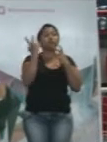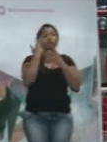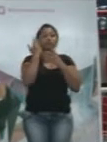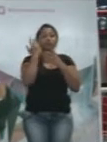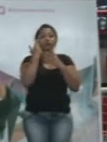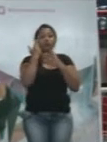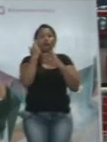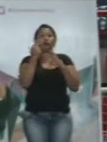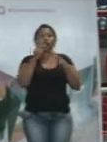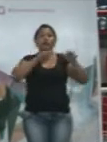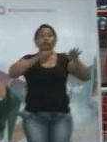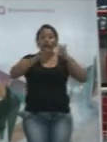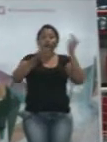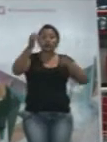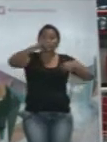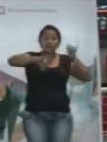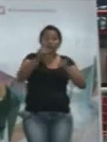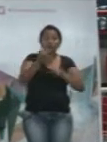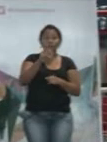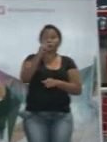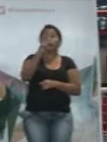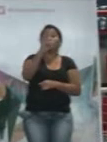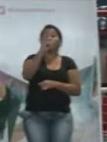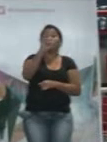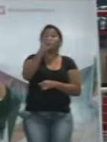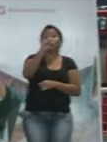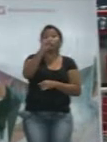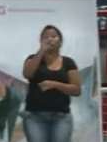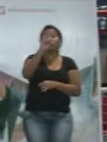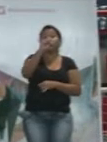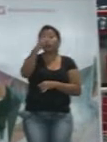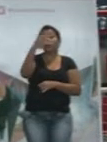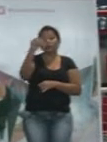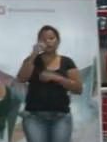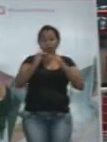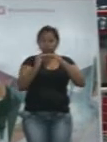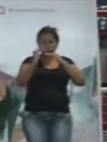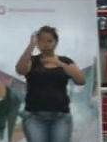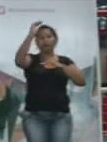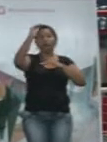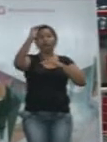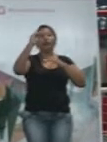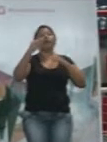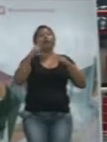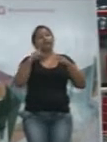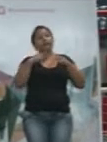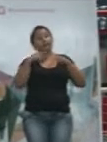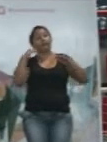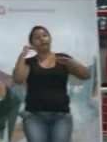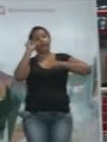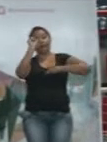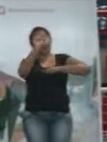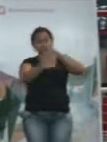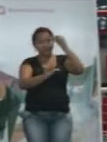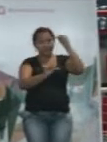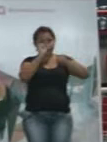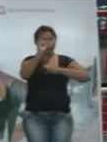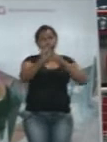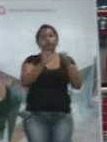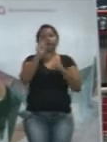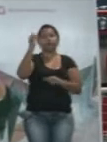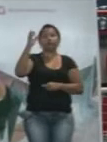ocorrer, aí o pistão vai subir devido à produção de gás. Aí você tem a transformação da energia química em energia mecânica.